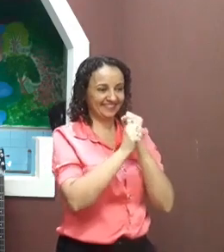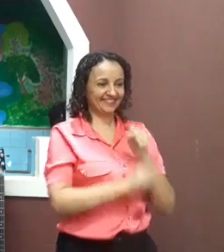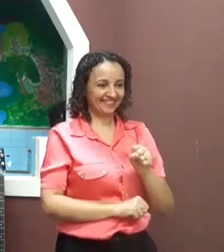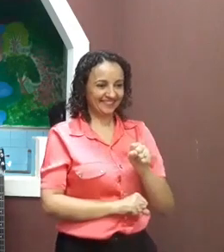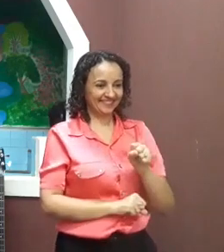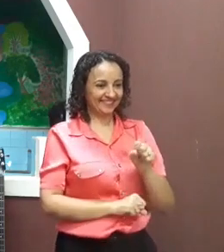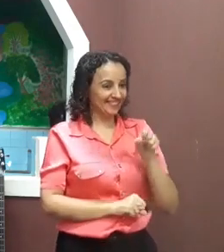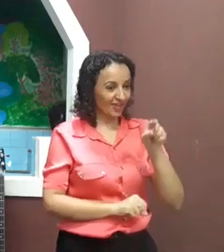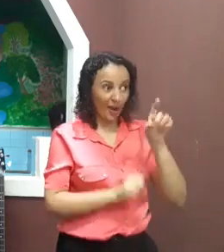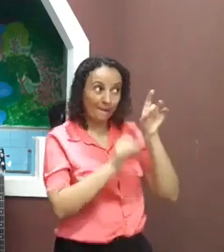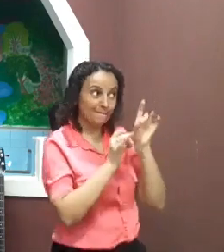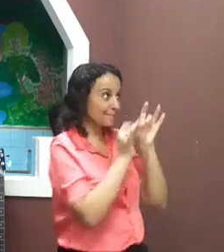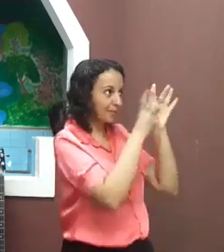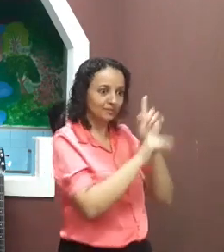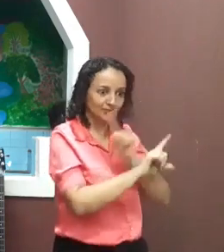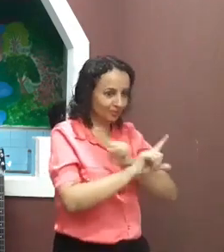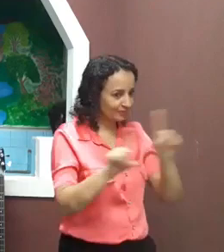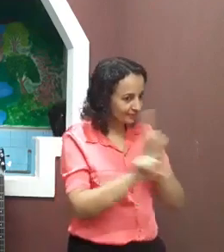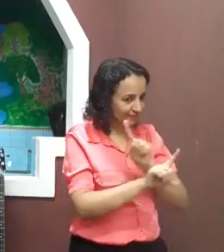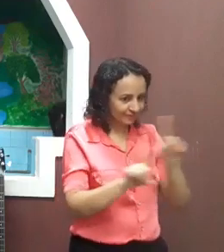Ovelha é para estar no rebanho.